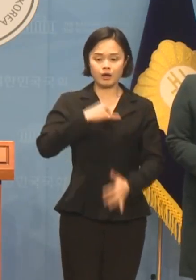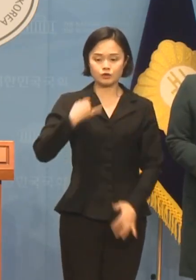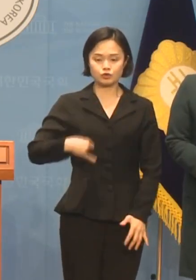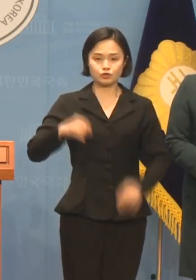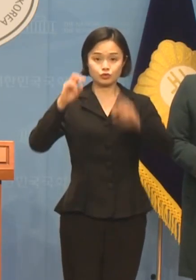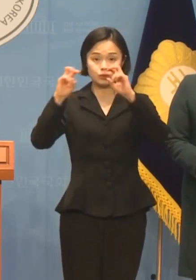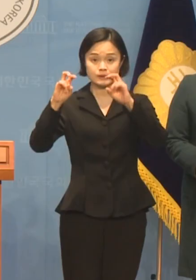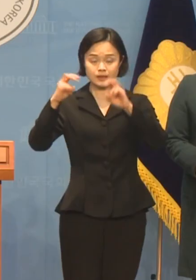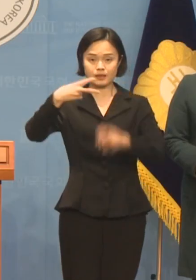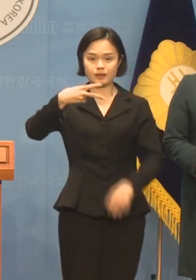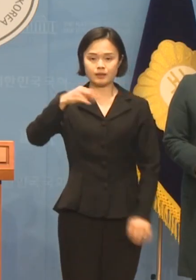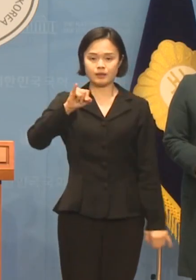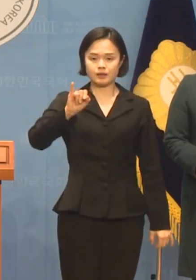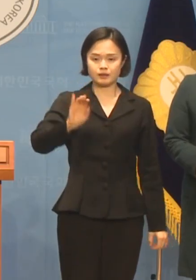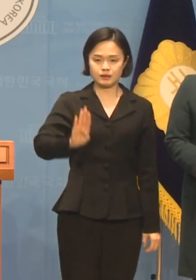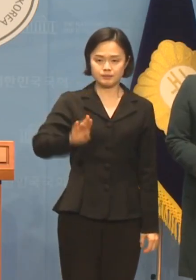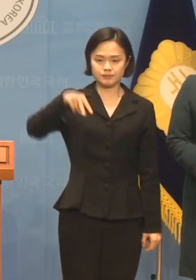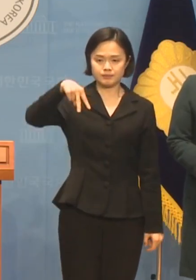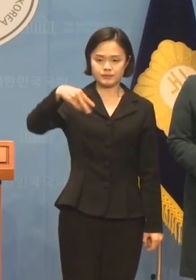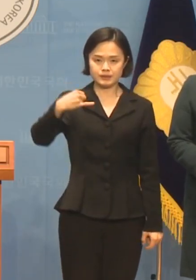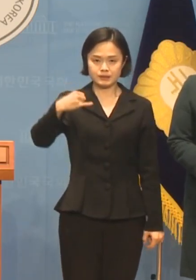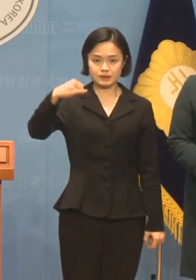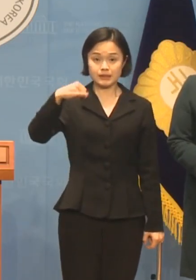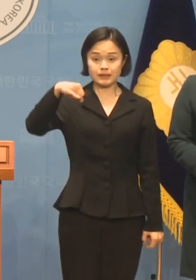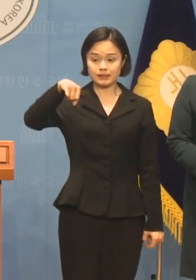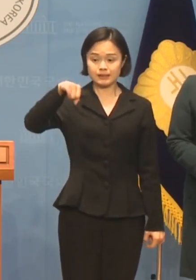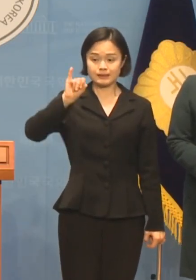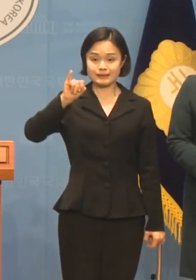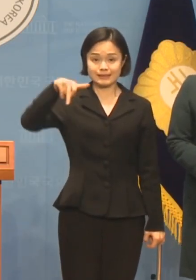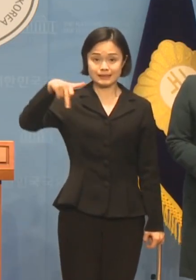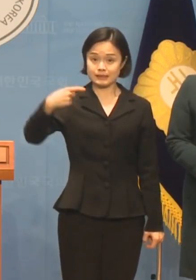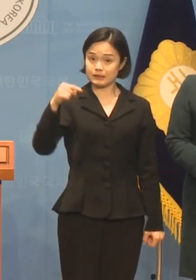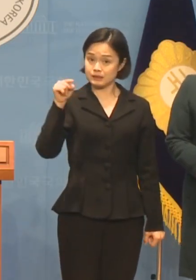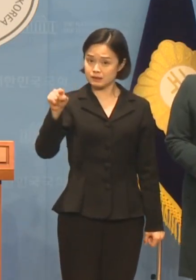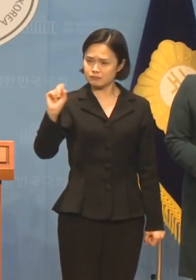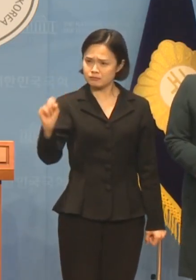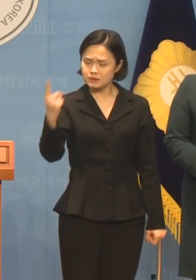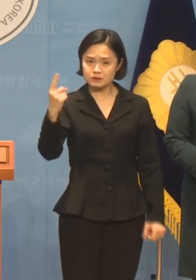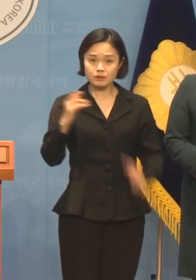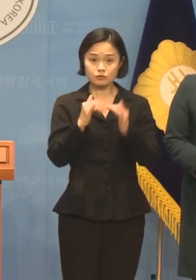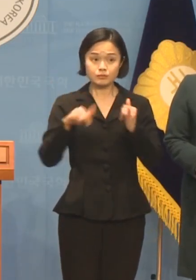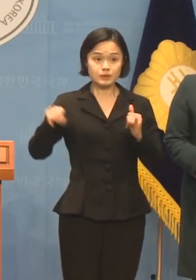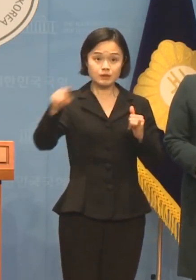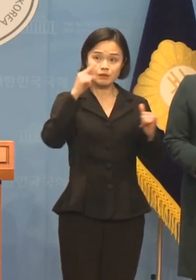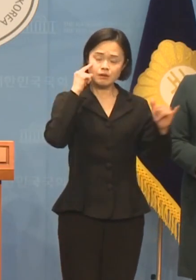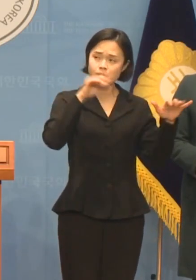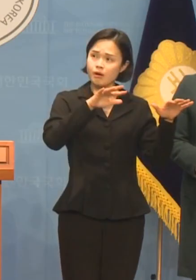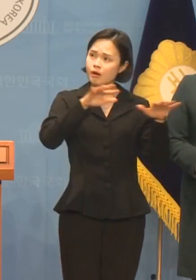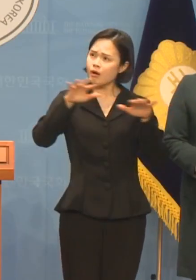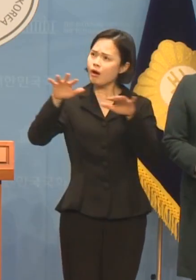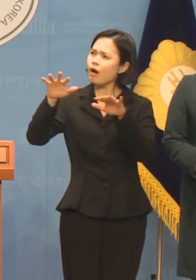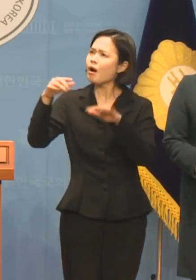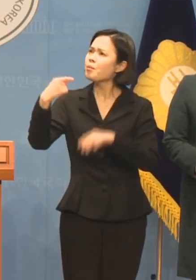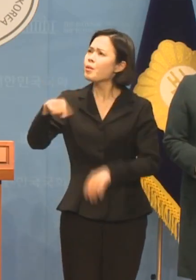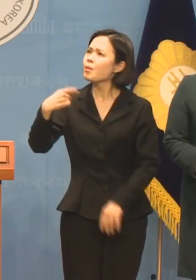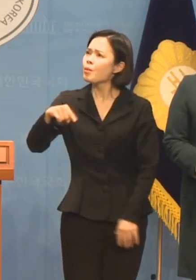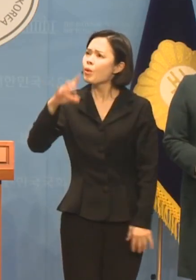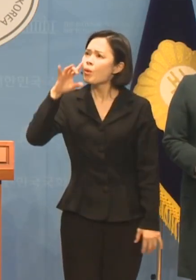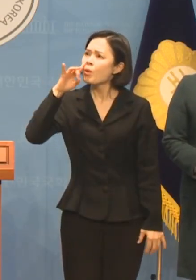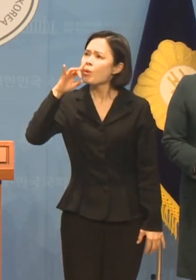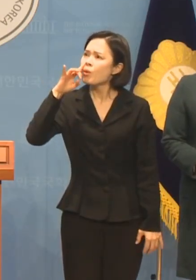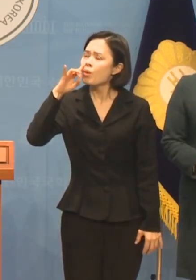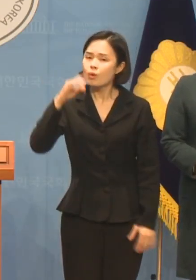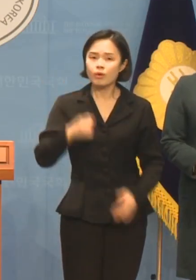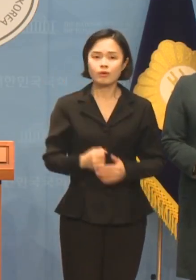대한민국 인공지능의 현주소에 대한 전 국민의 관심이 쏠린 상황입니다. 특정 기업의 주식에 대한